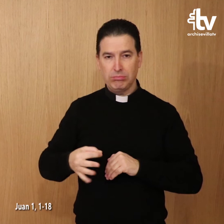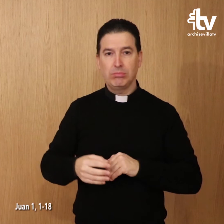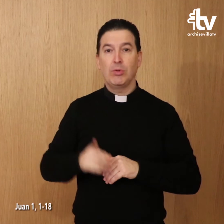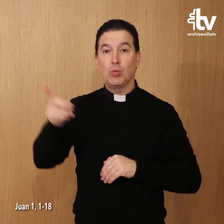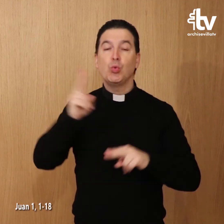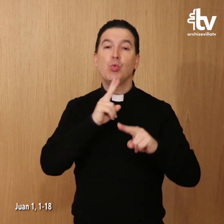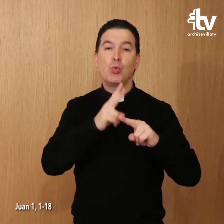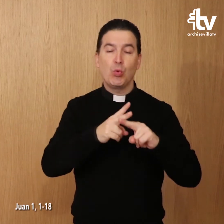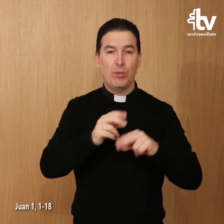en su nombre.